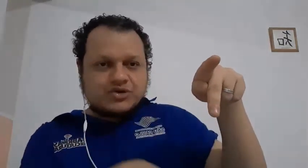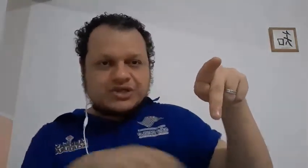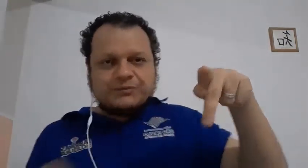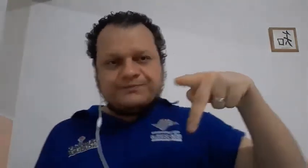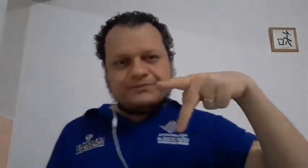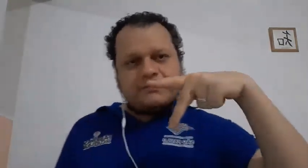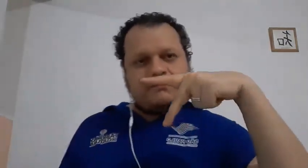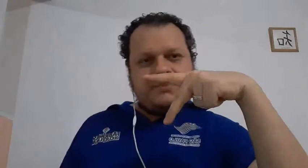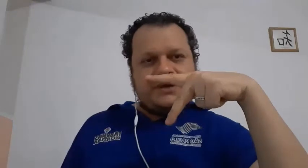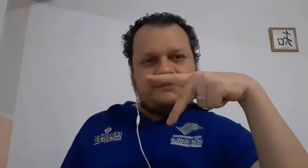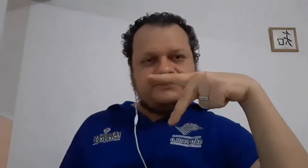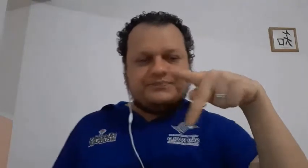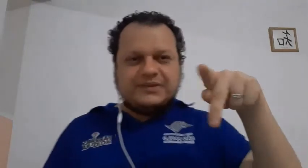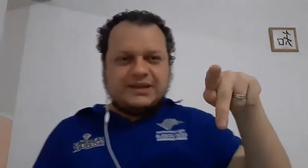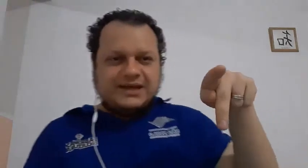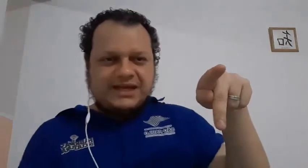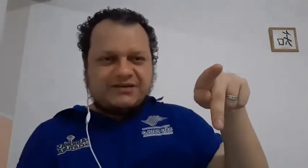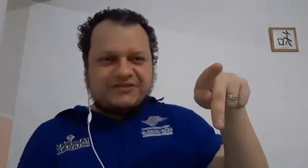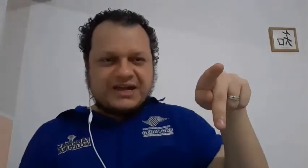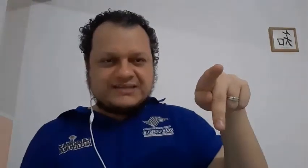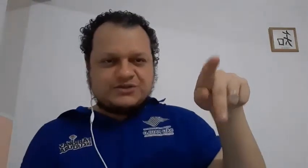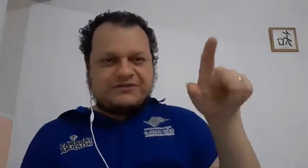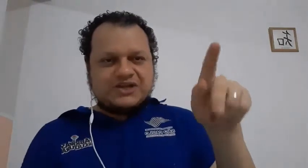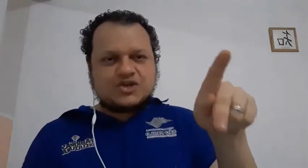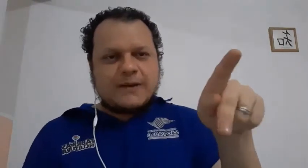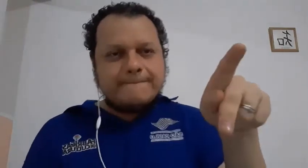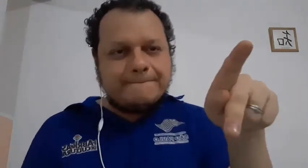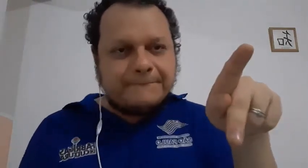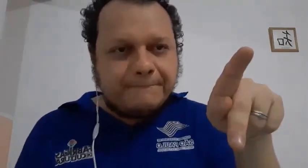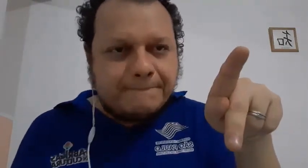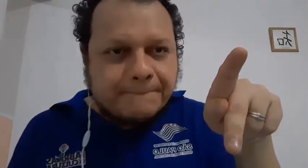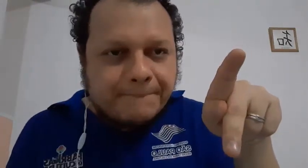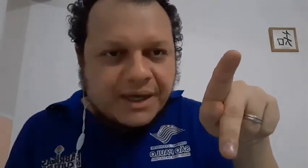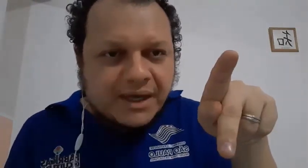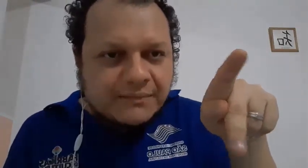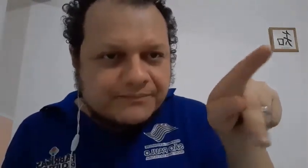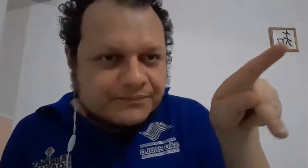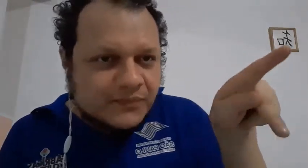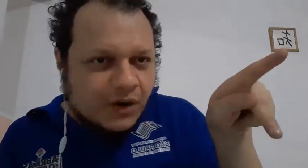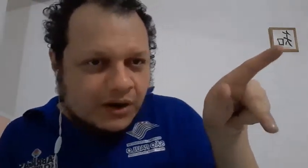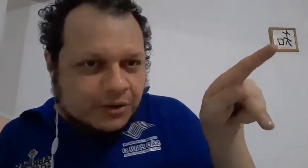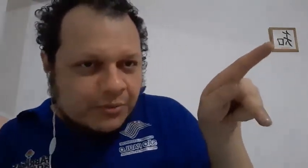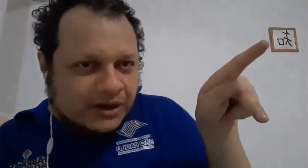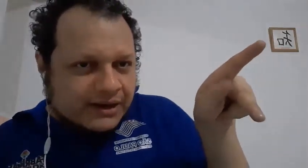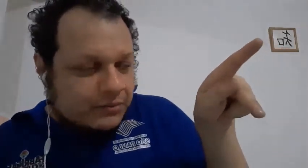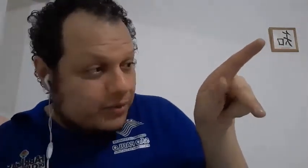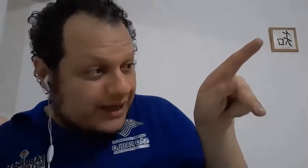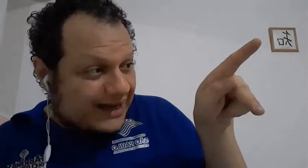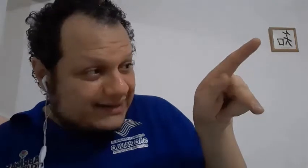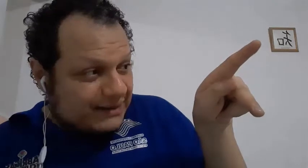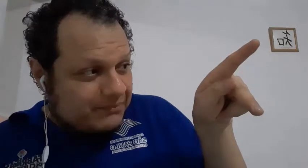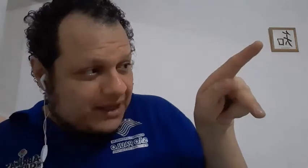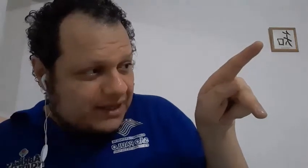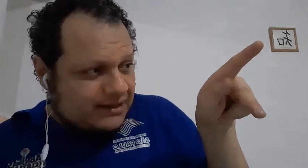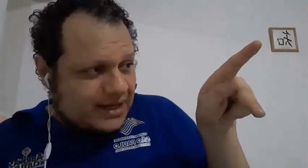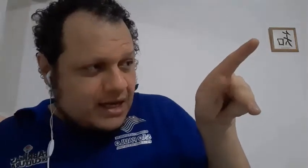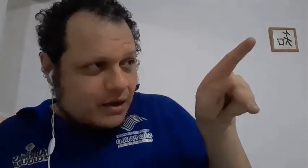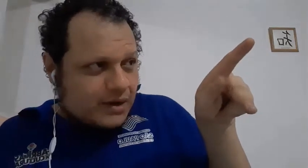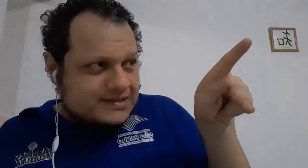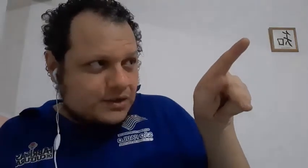chão. P. E vai ficar assim de frente, ó. P. Ó, e o polegar está bem quase no